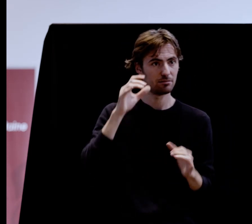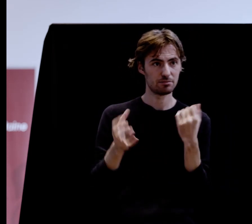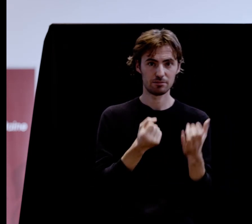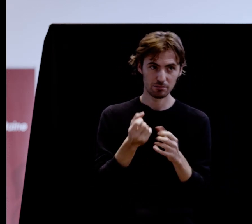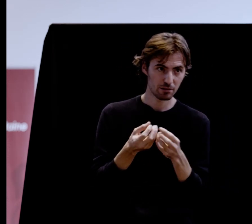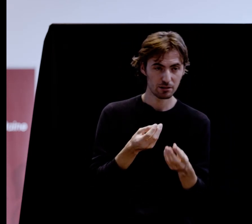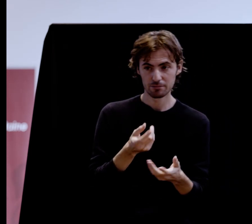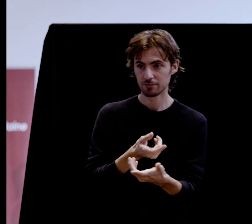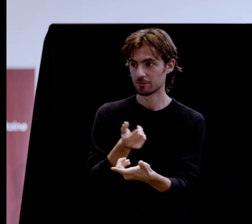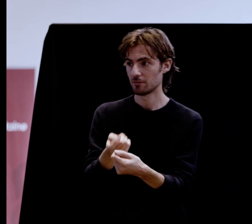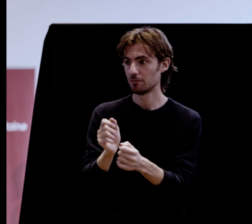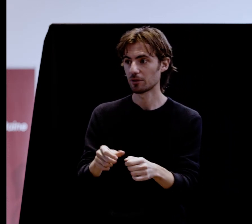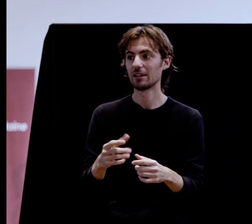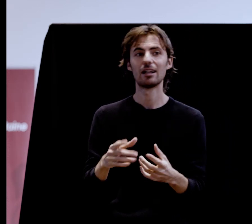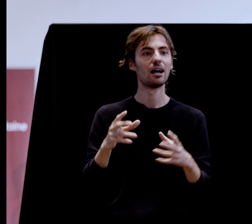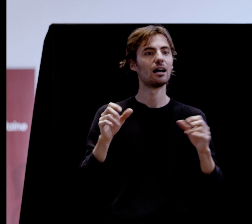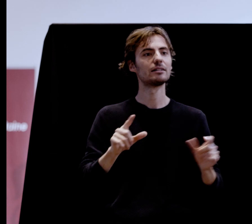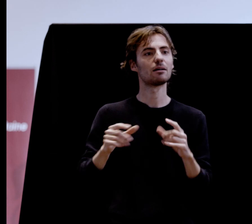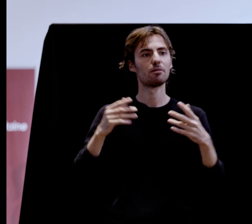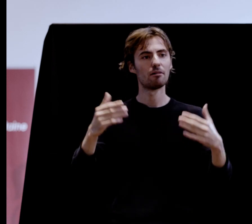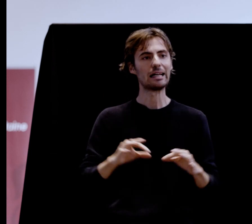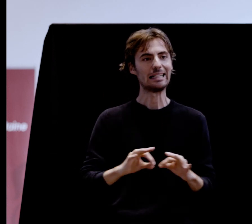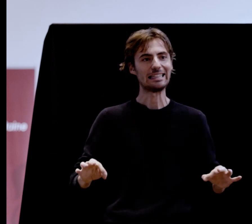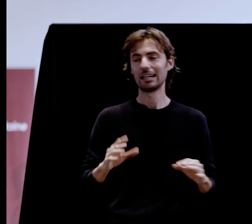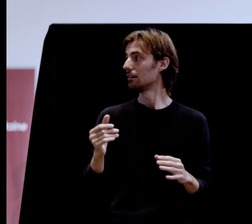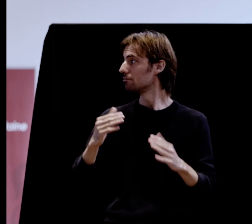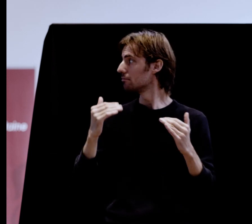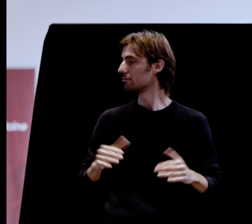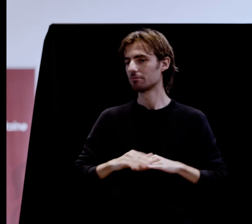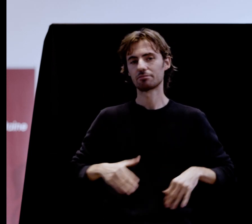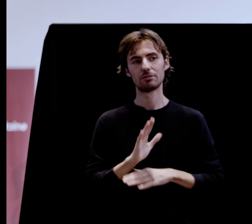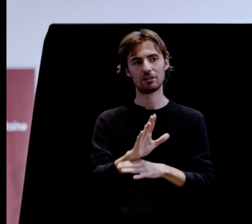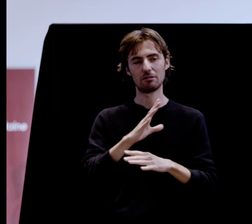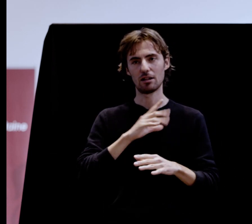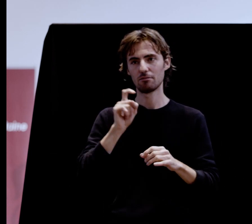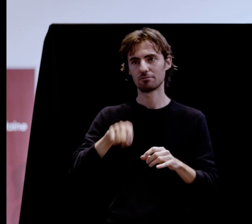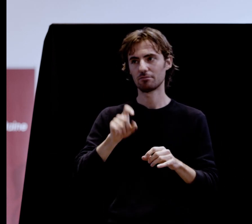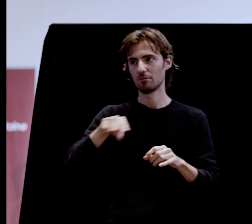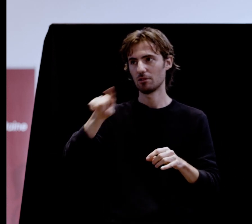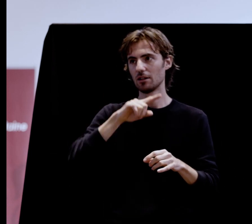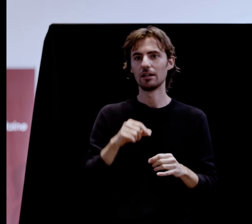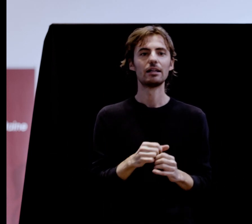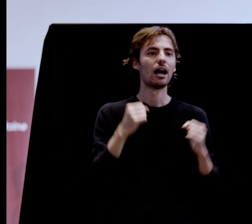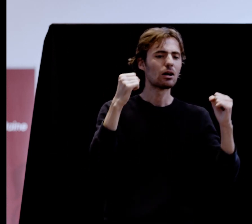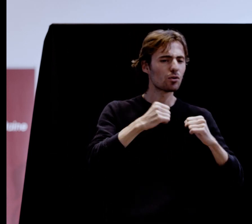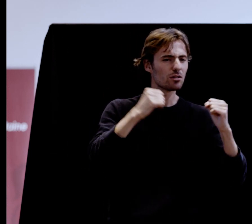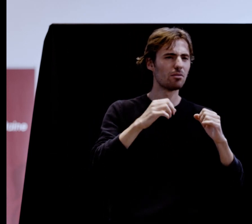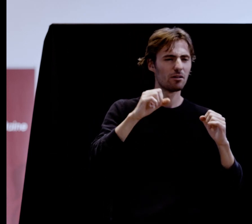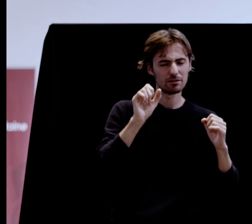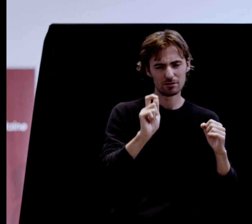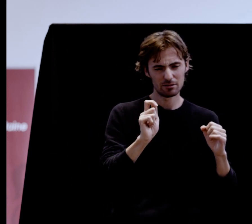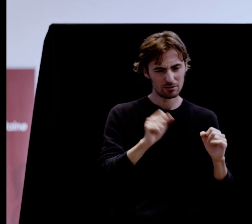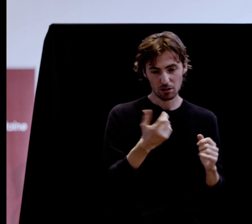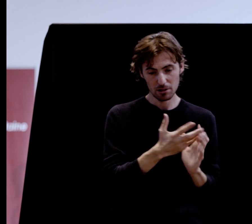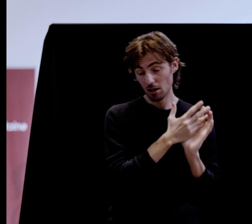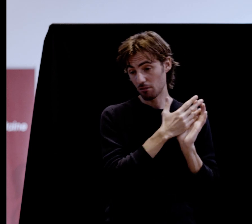le diapo et il y a tous les liens en dessous pour retrouver tout ce que je vous présente aujourd'hui, qui existe. Donc évidemment, il n'y a pas que le consentement, il y a des tonnes et des tonnes de pages, mais que je n'ai